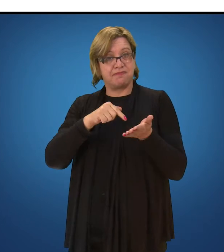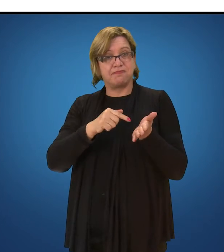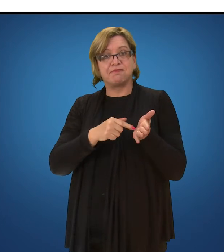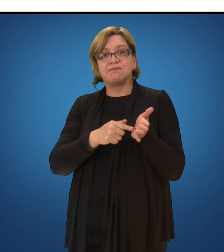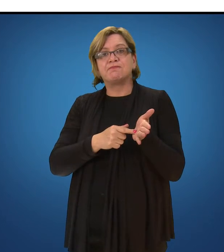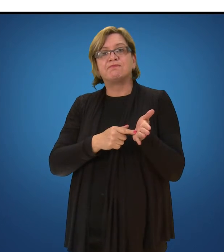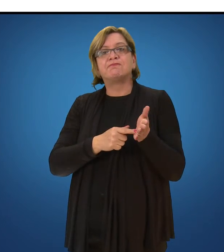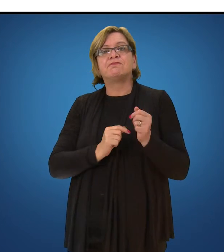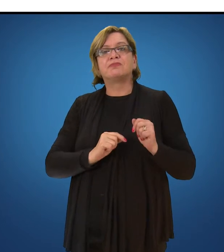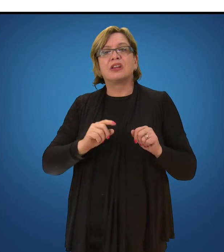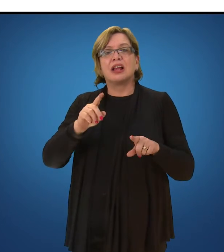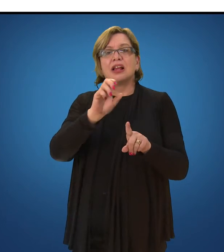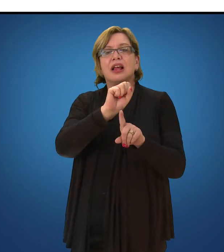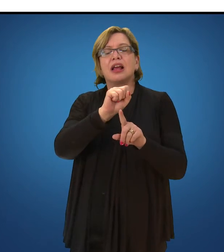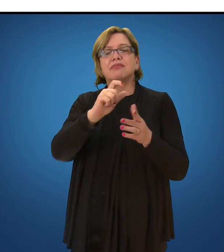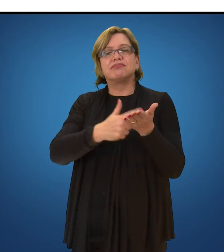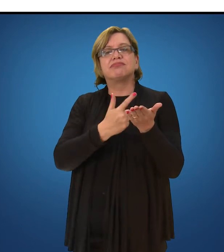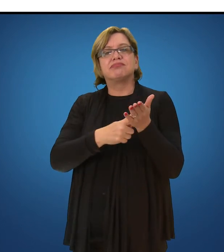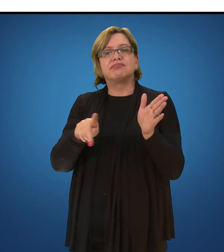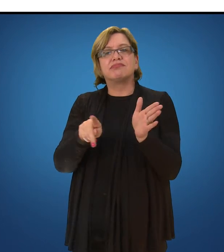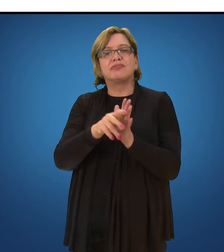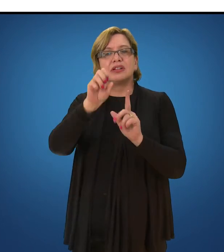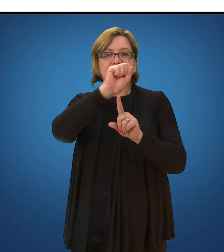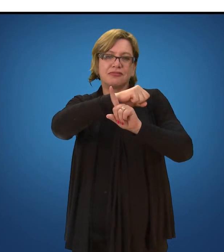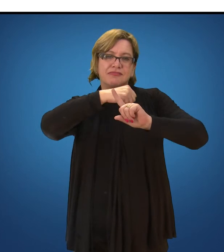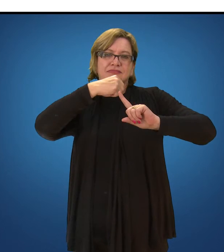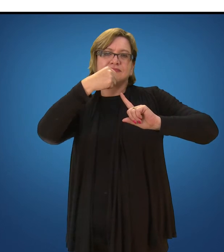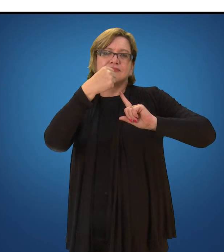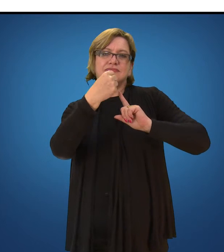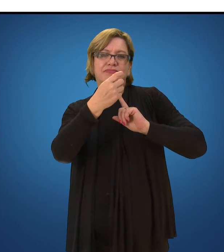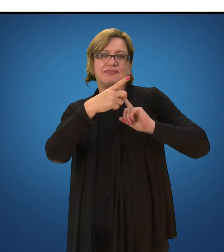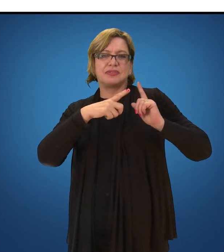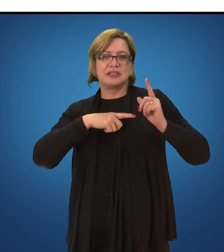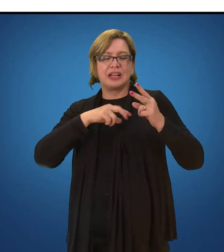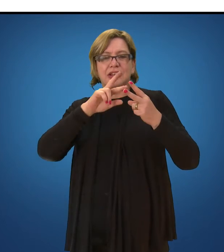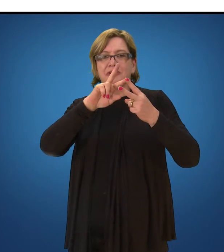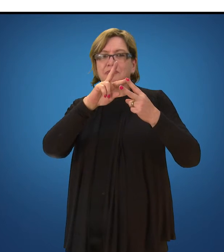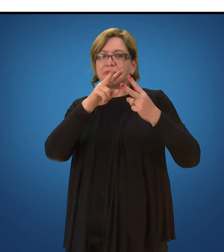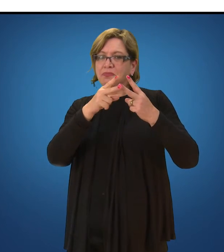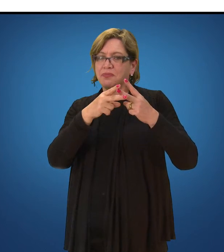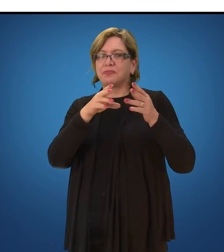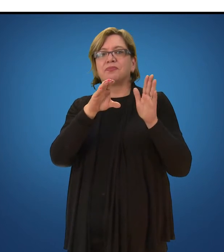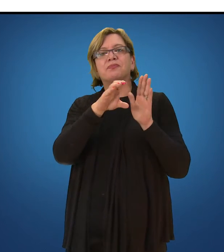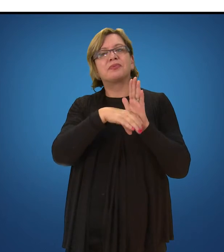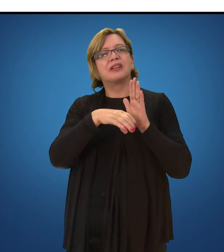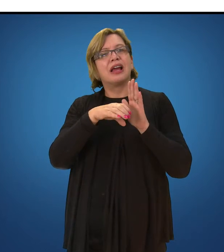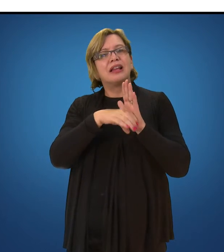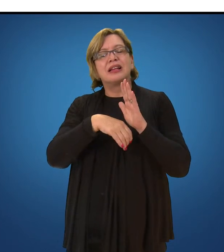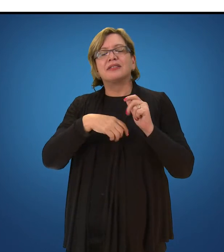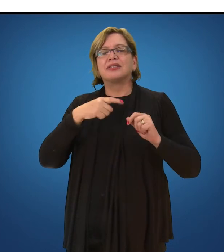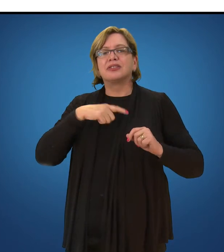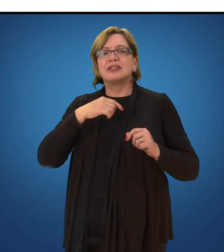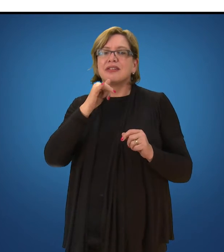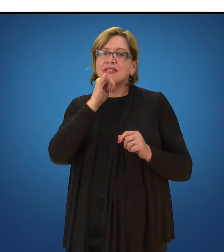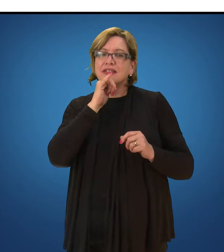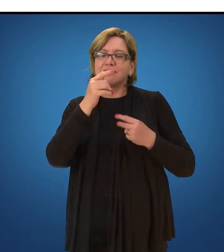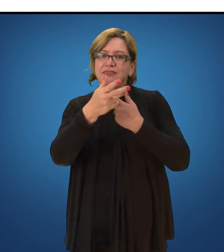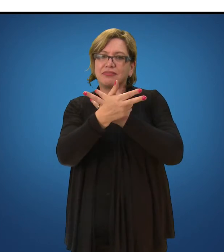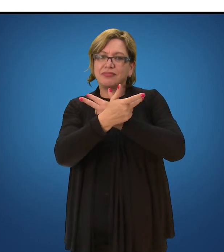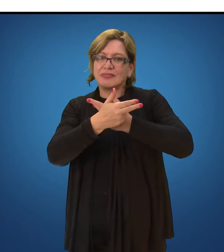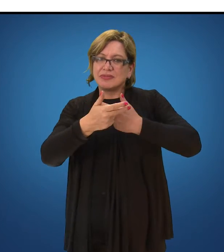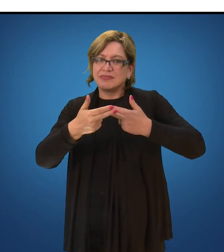de Sociologia, né, vocês vão encontrar nos 2 primeiros capítulos vários exemplos